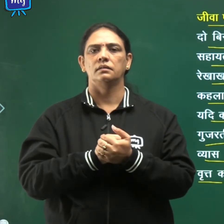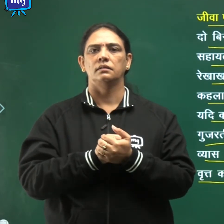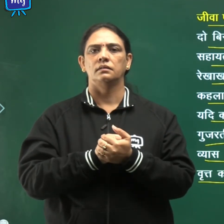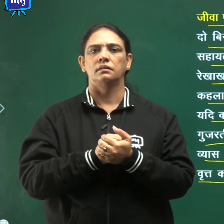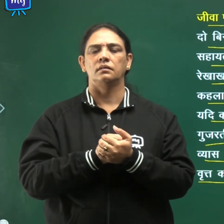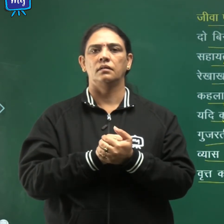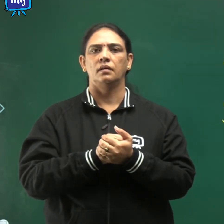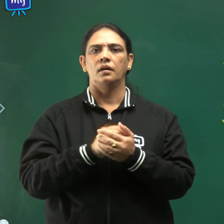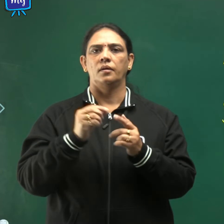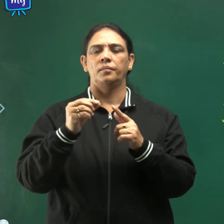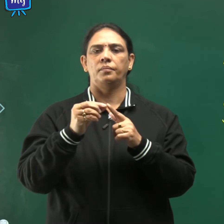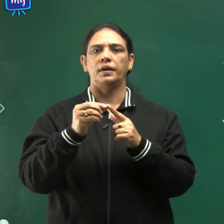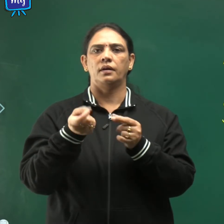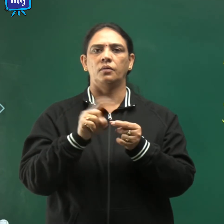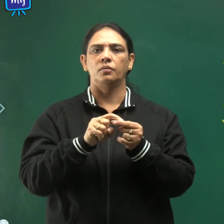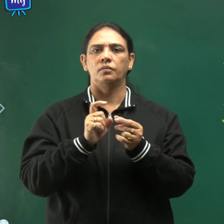PQ